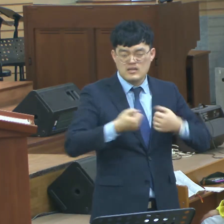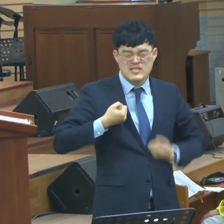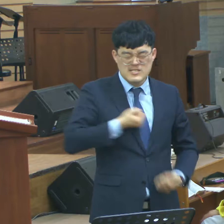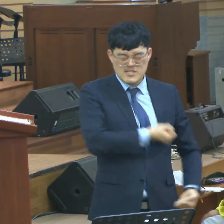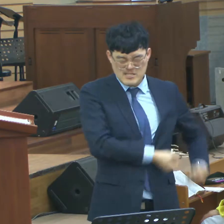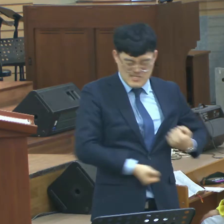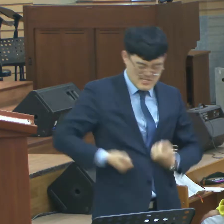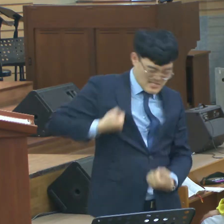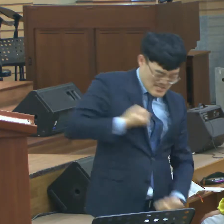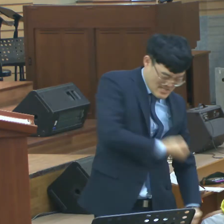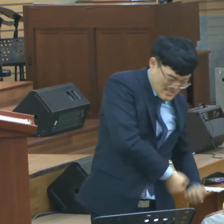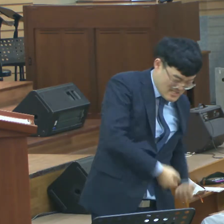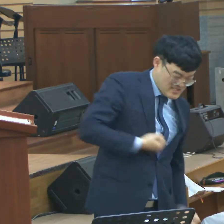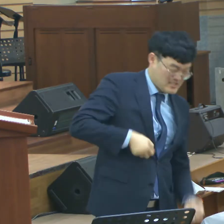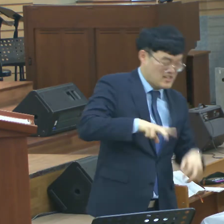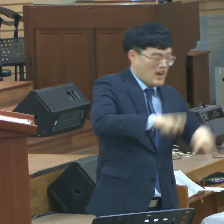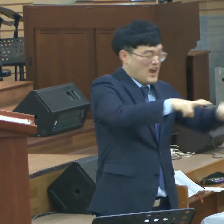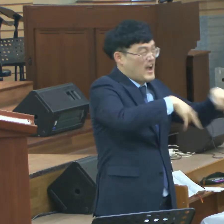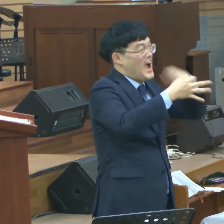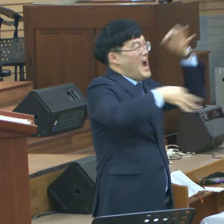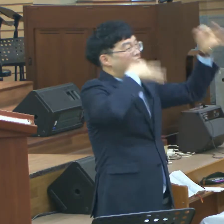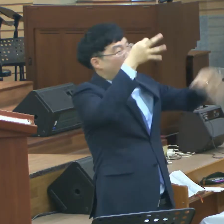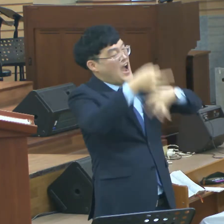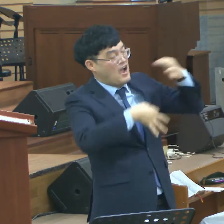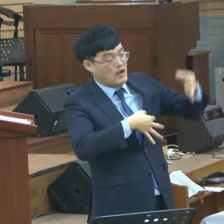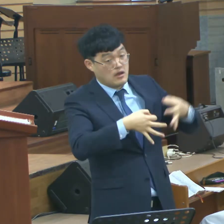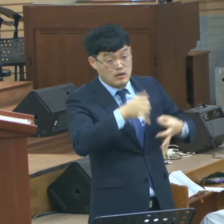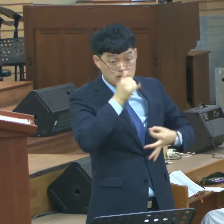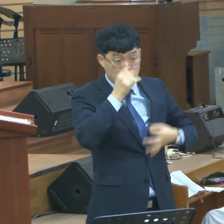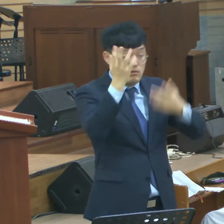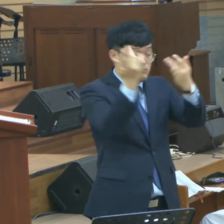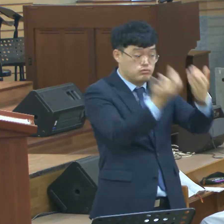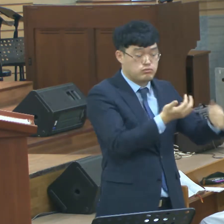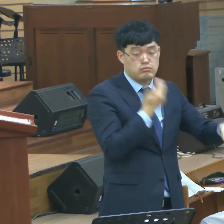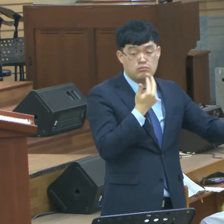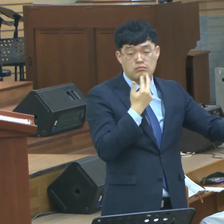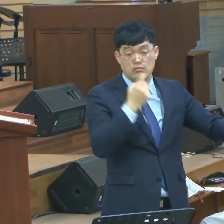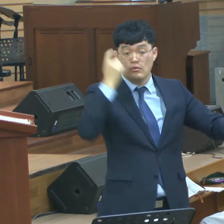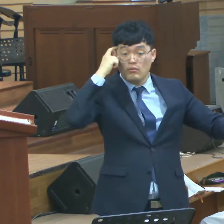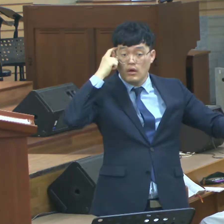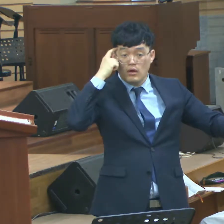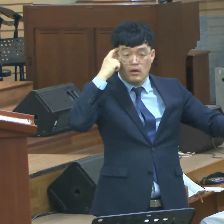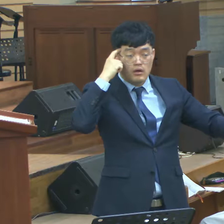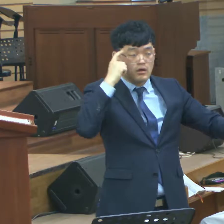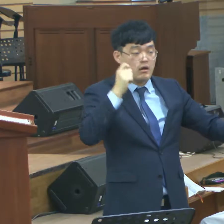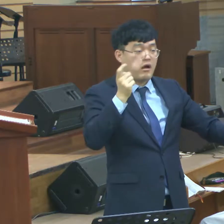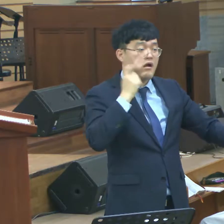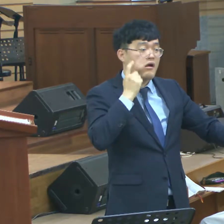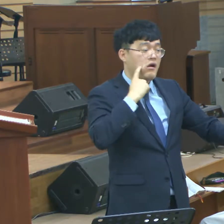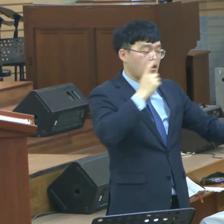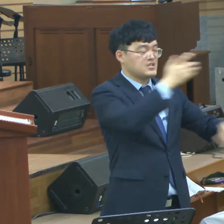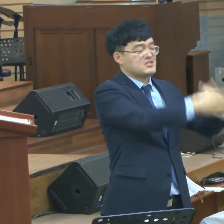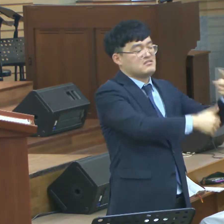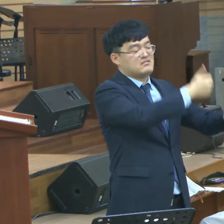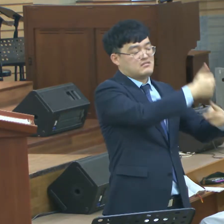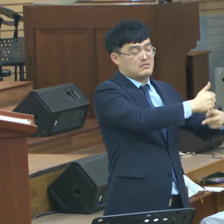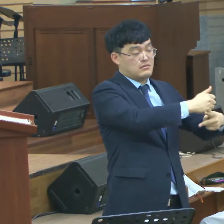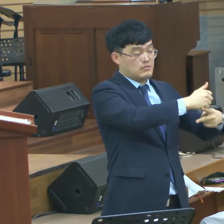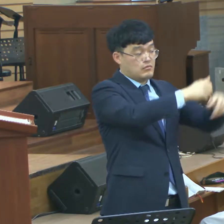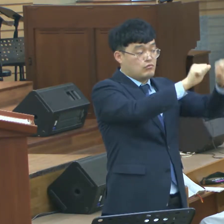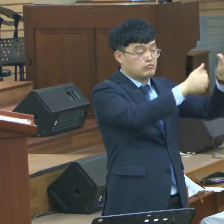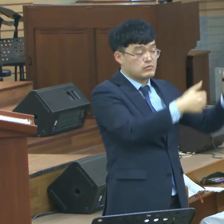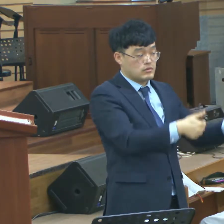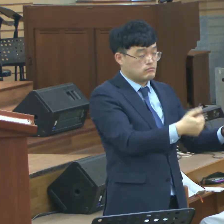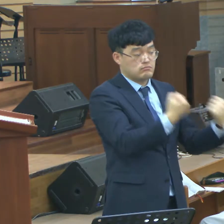막 나요. 그래도 불은 내리지 않죠. 왜냐하면 우상은 아무런 힘이 없으니까. 우상이 어떤 존재입니까?